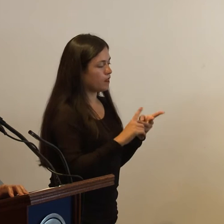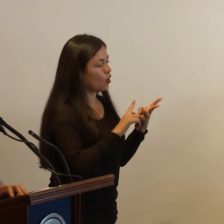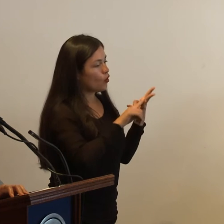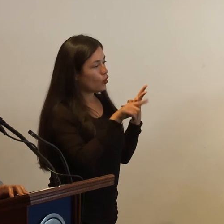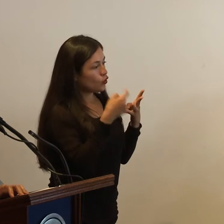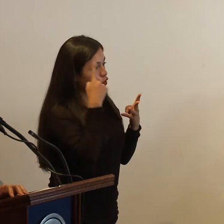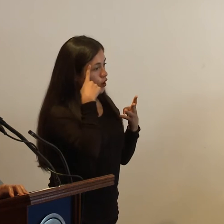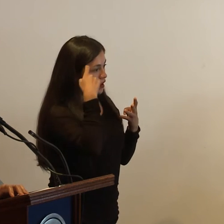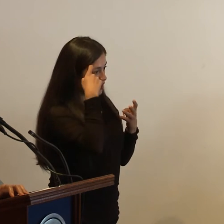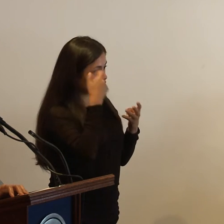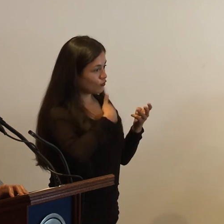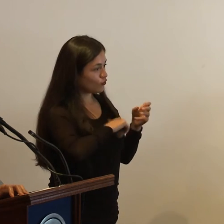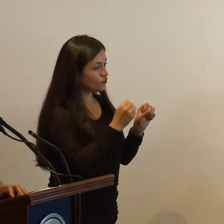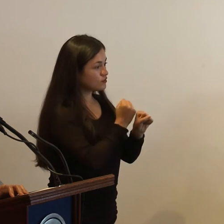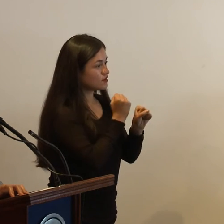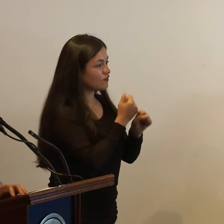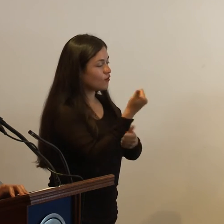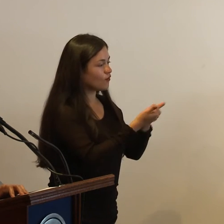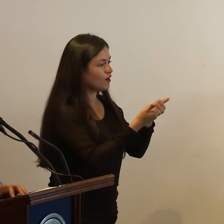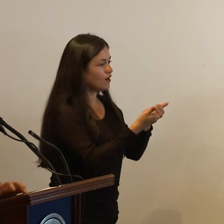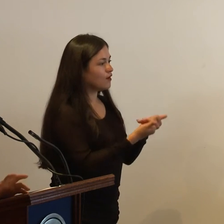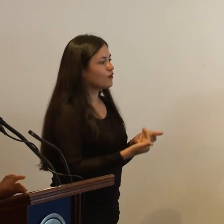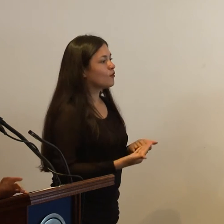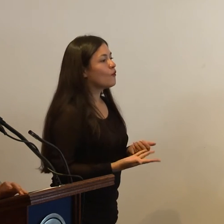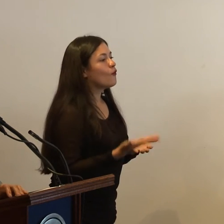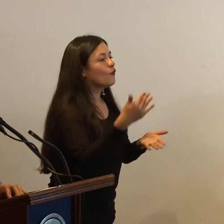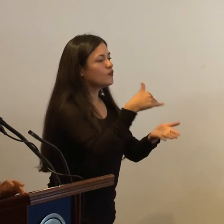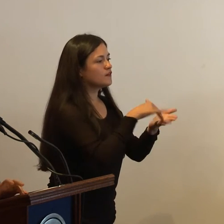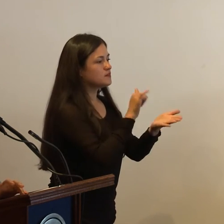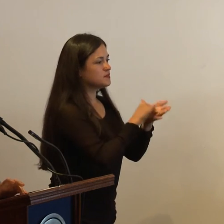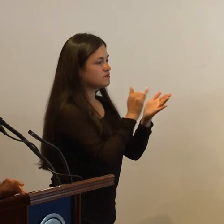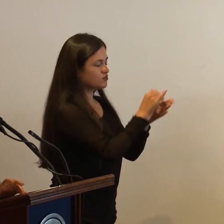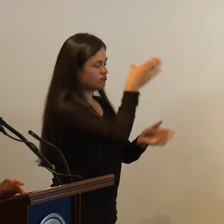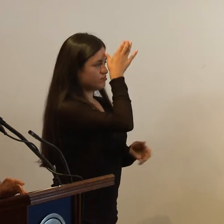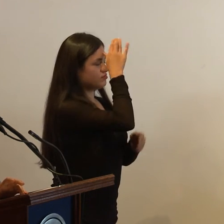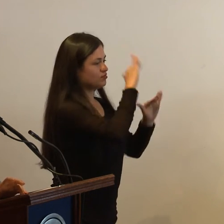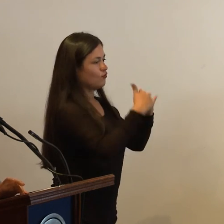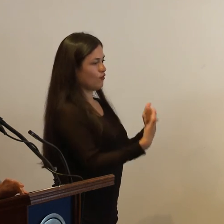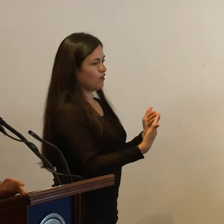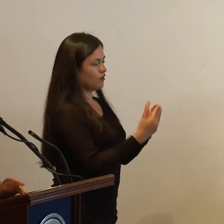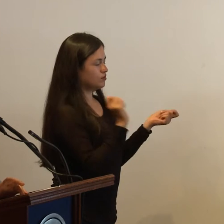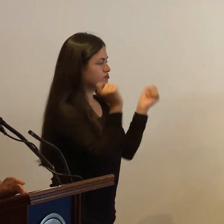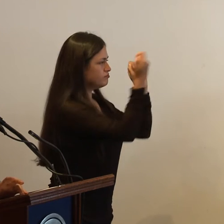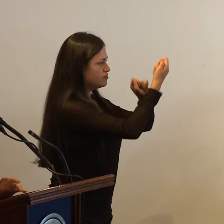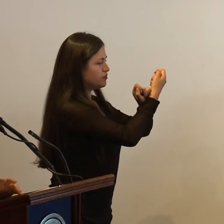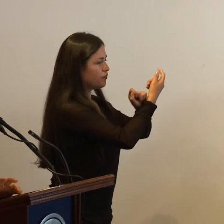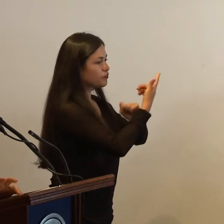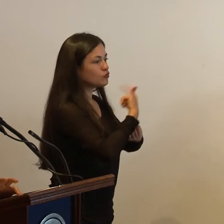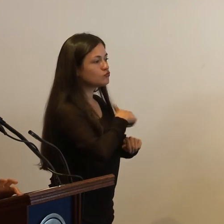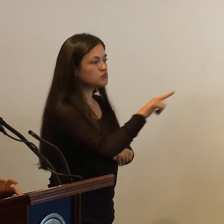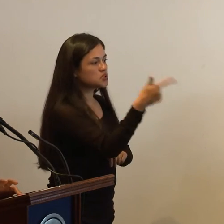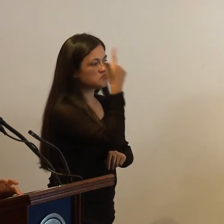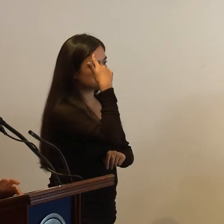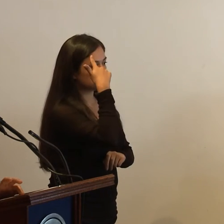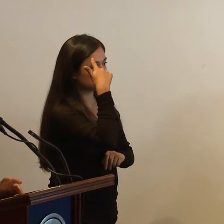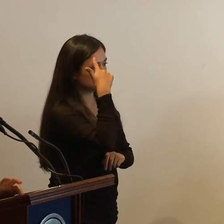ver con la reinvención de la escuela. No podemos pensar que si vamos